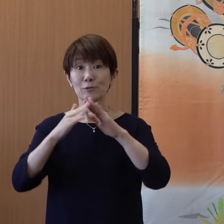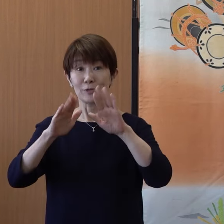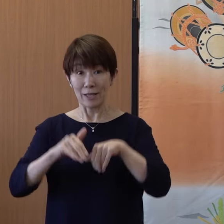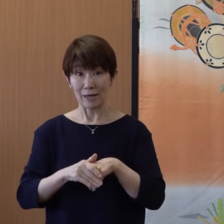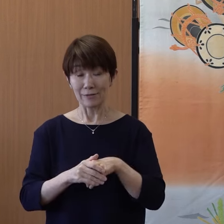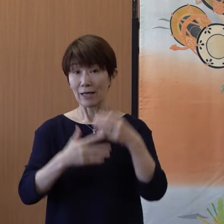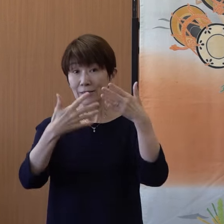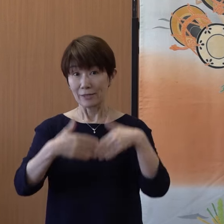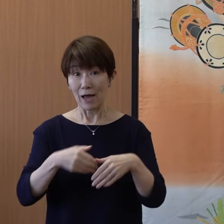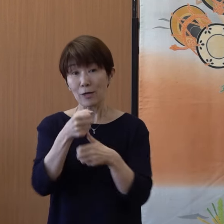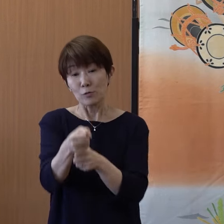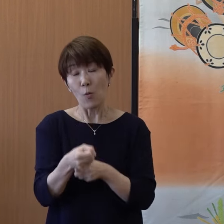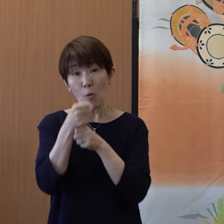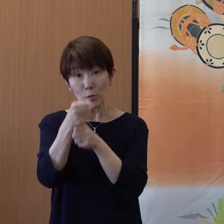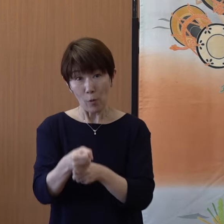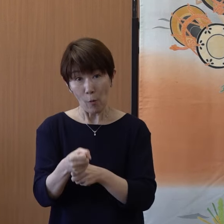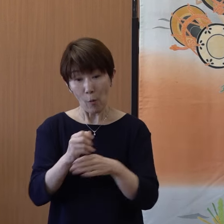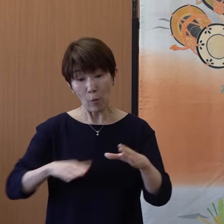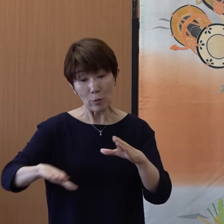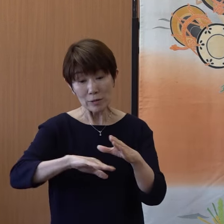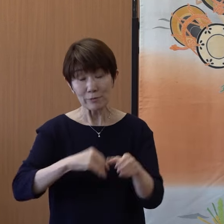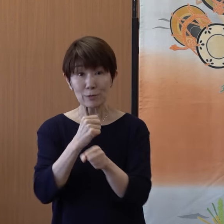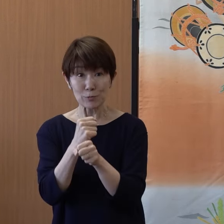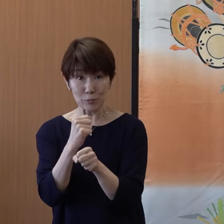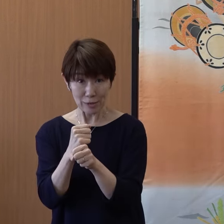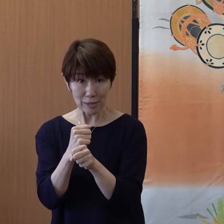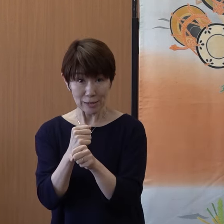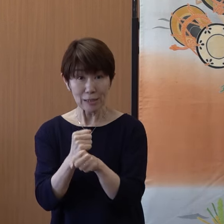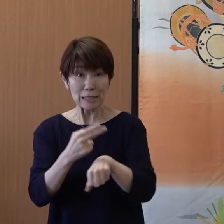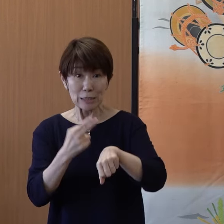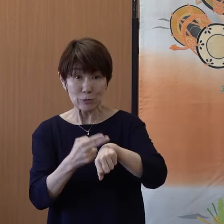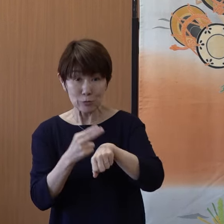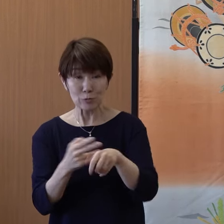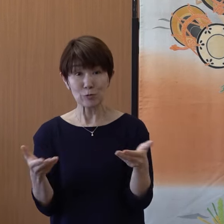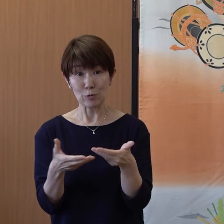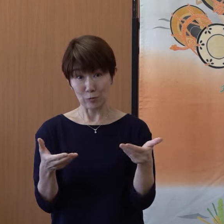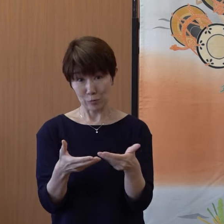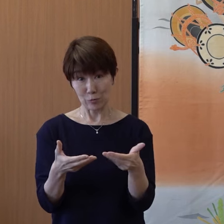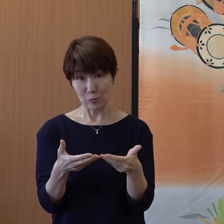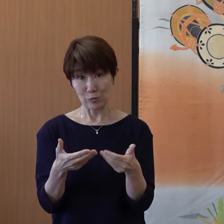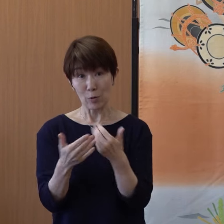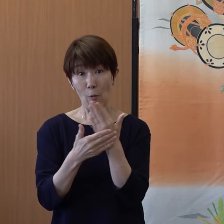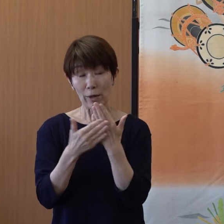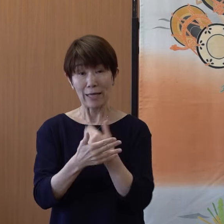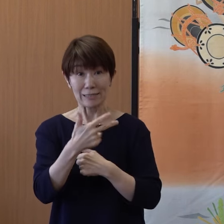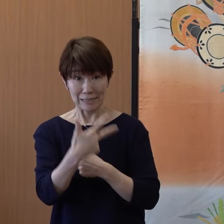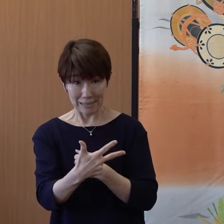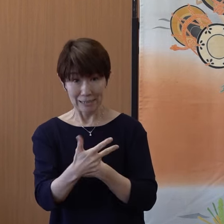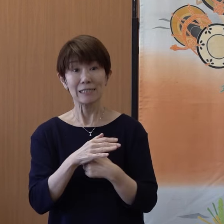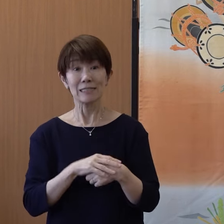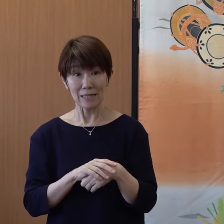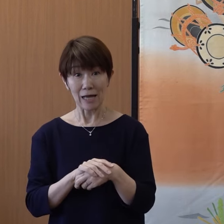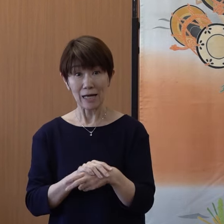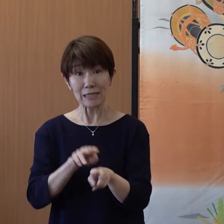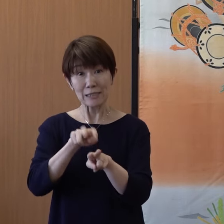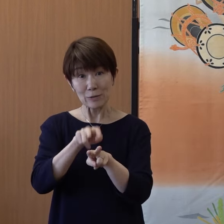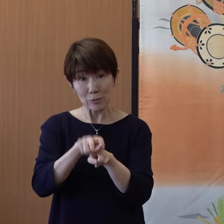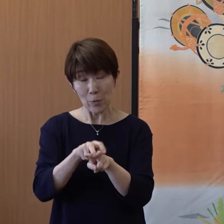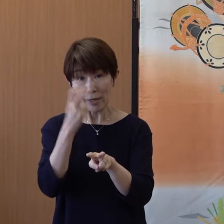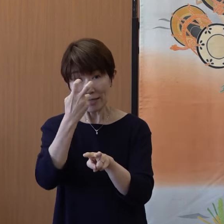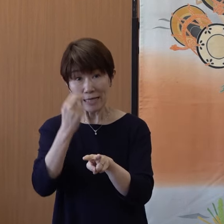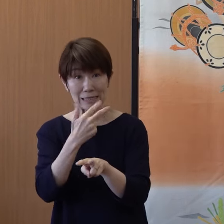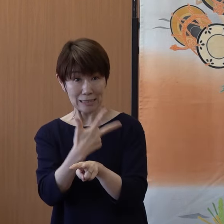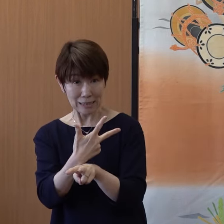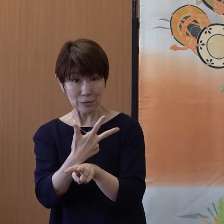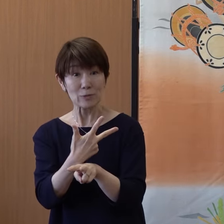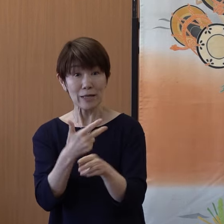園・医療などの技術職、保健師や臨床検査技師として職務経験がある方など、さ